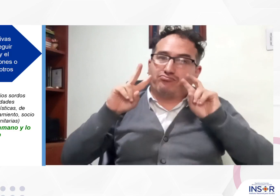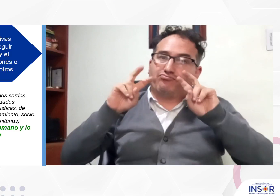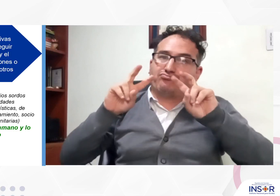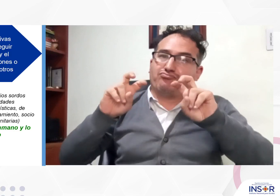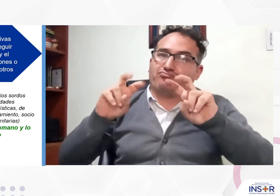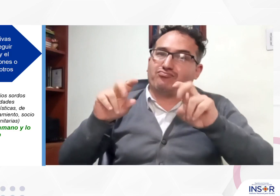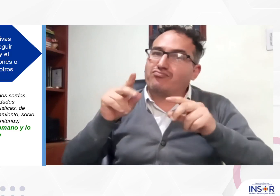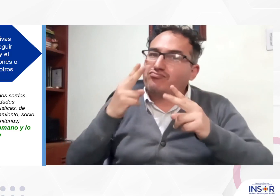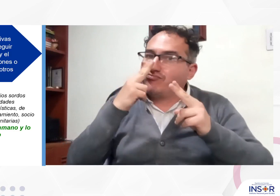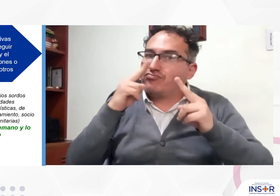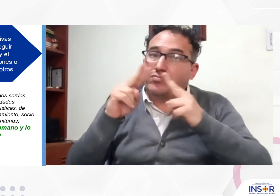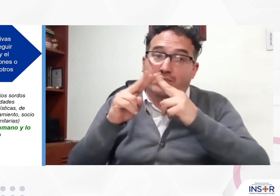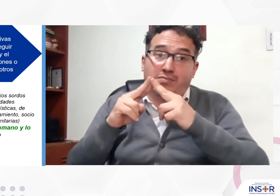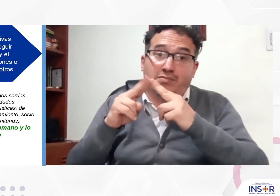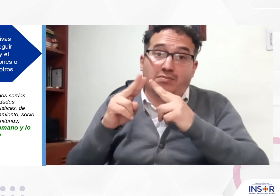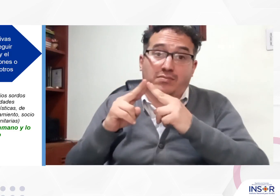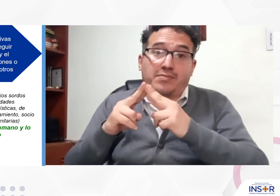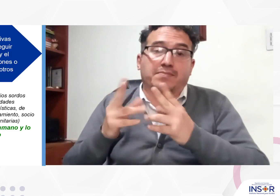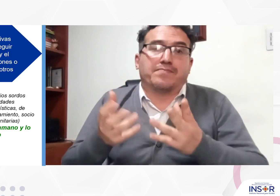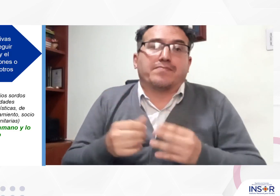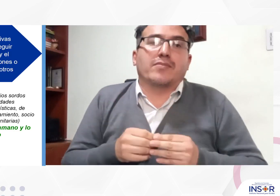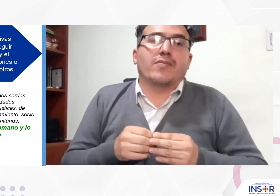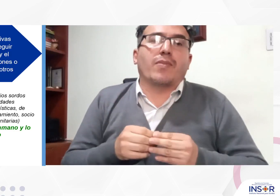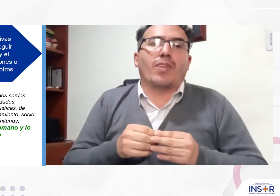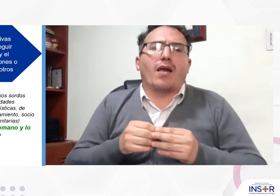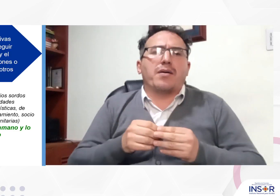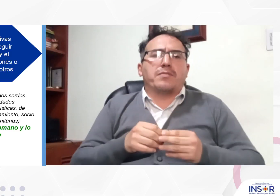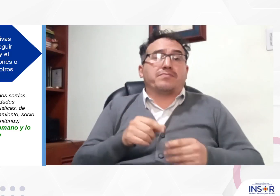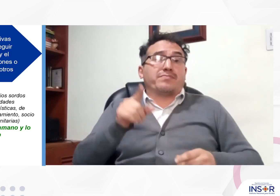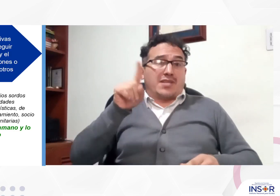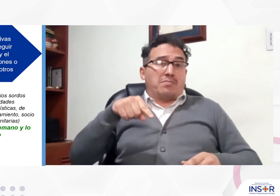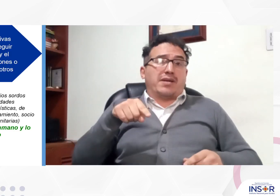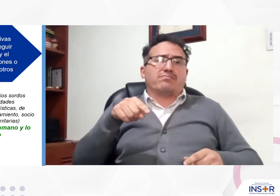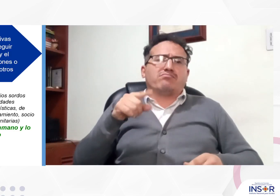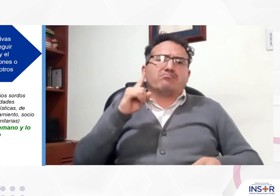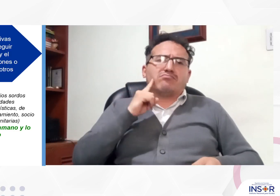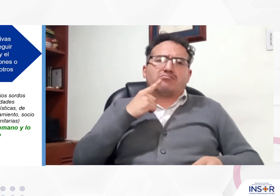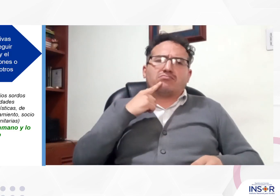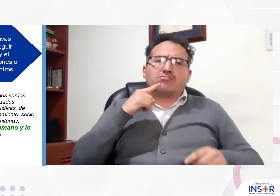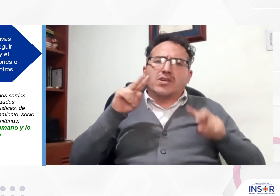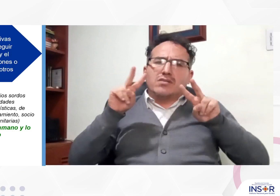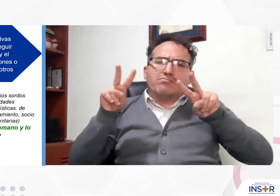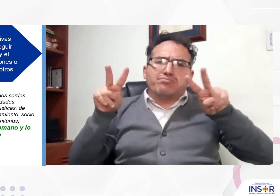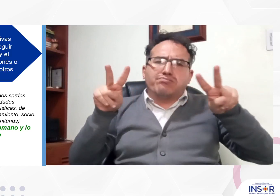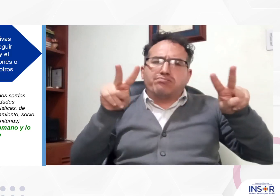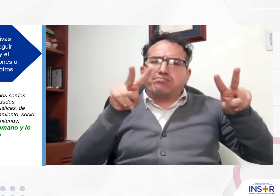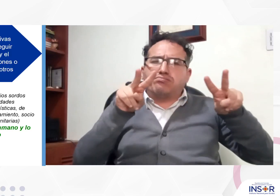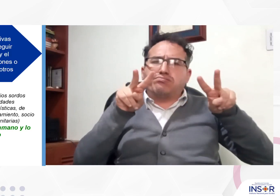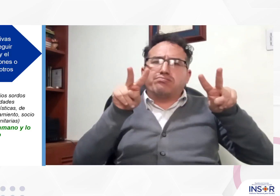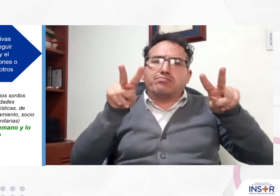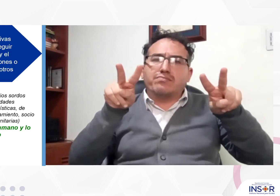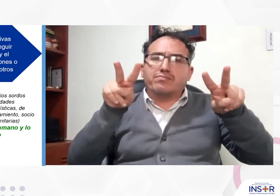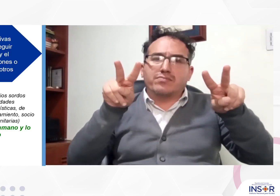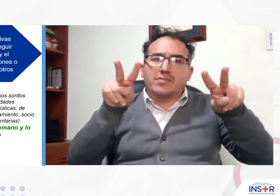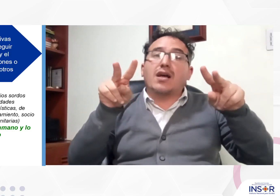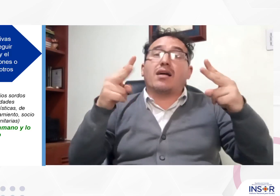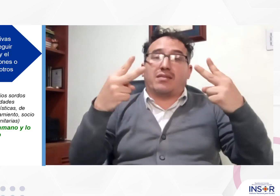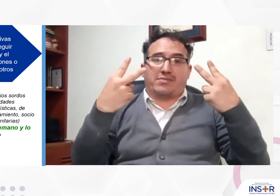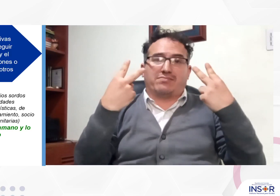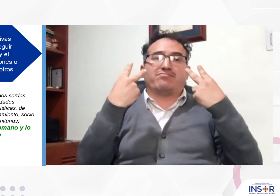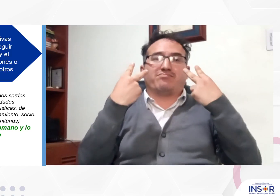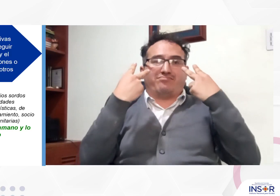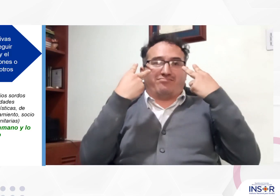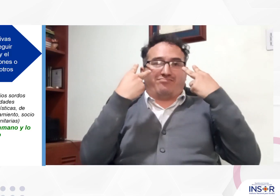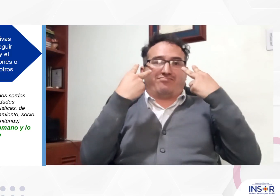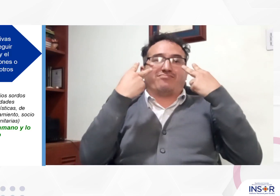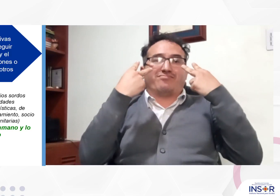importancia es que las personas sordas puedan aprovechar estas investigaciones y conocerlas. También es importante que por parte de